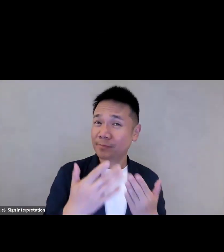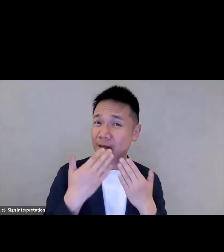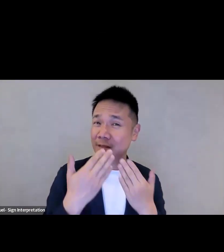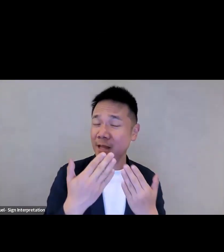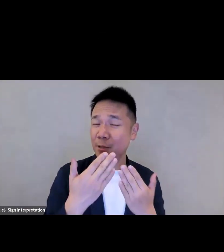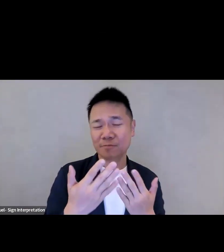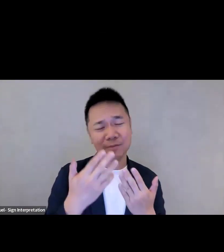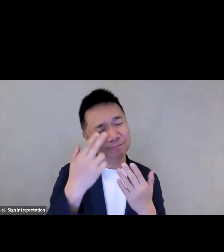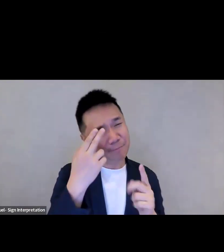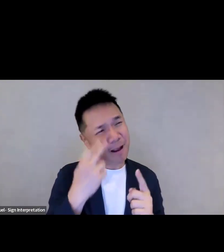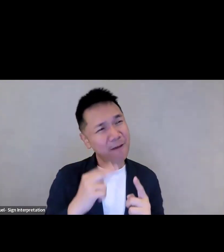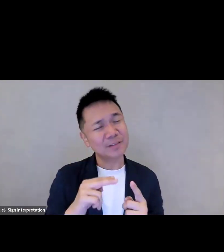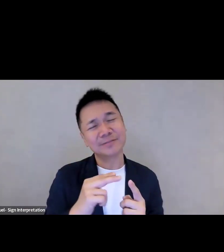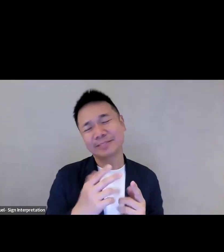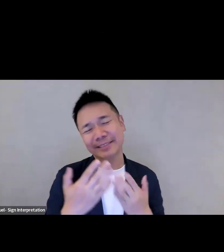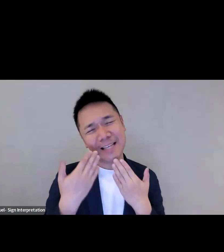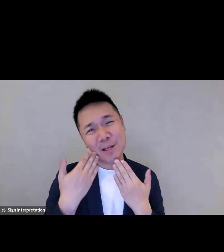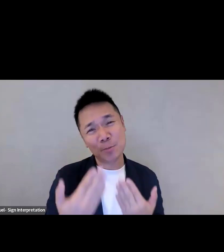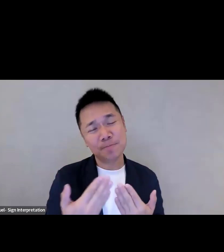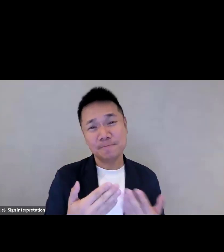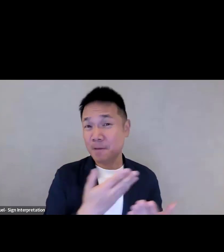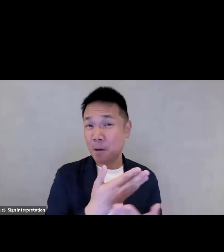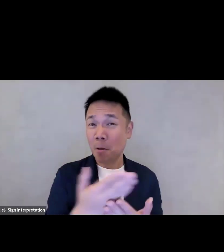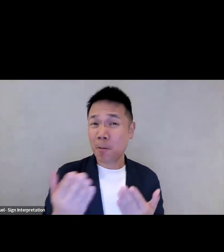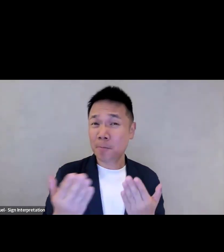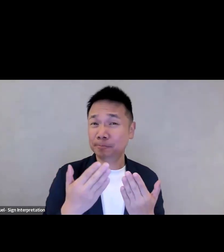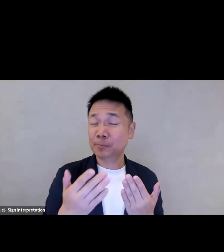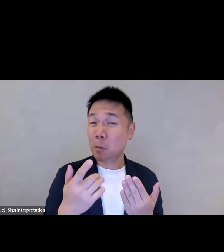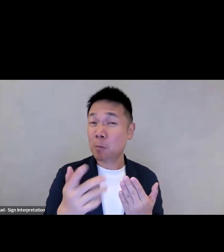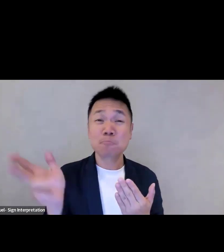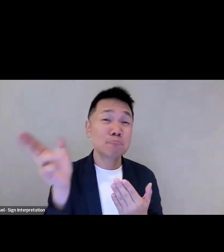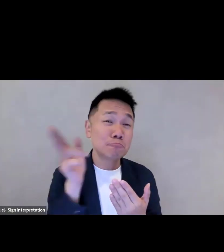非常感谢大家在这边与我们分享的，